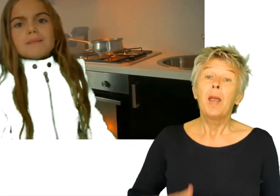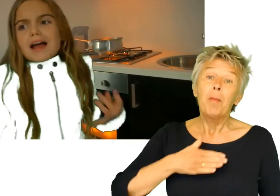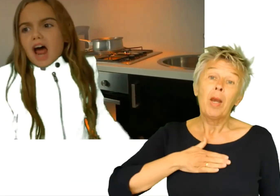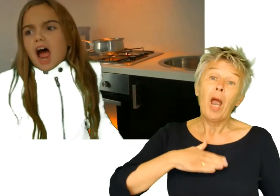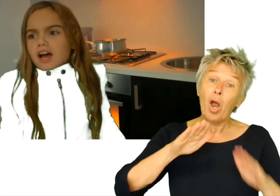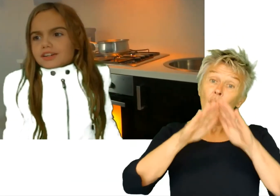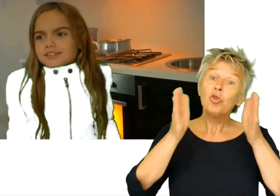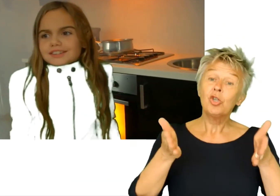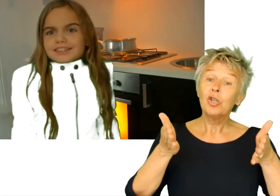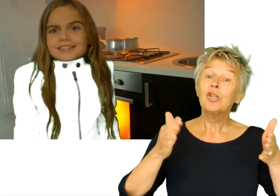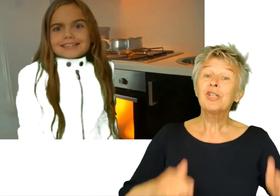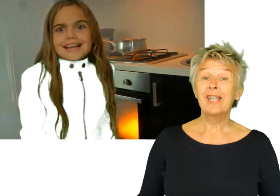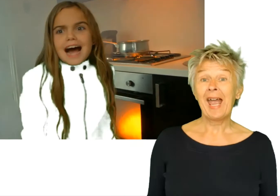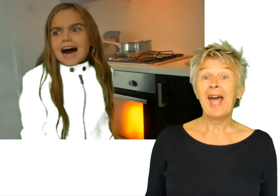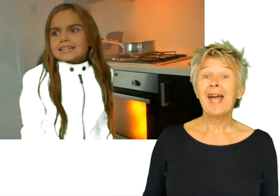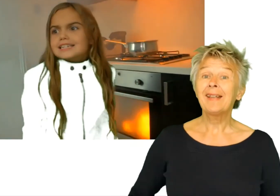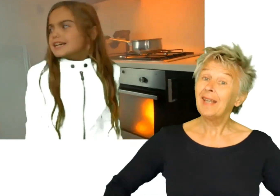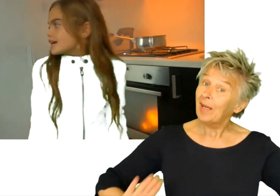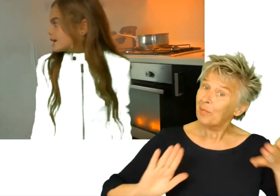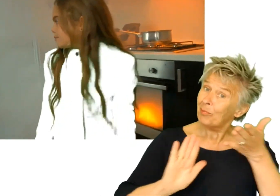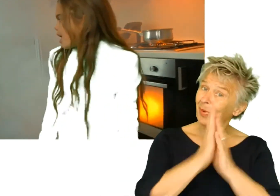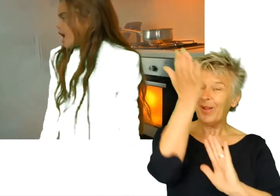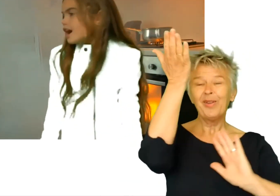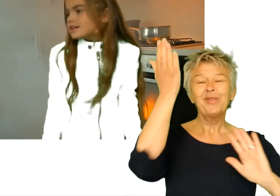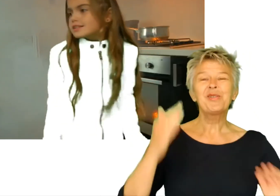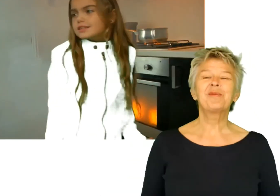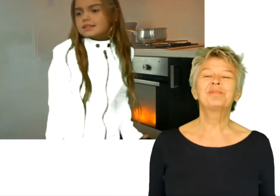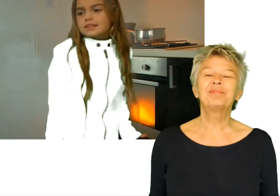Mijn huisje staat in brand.